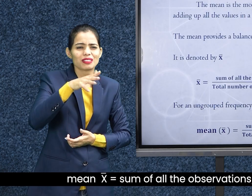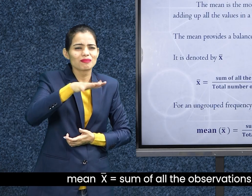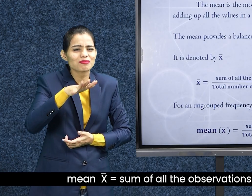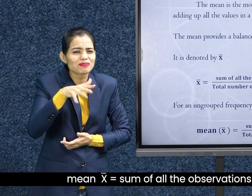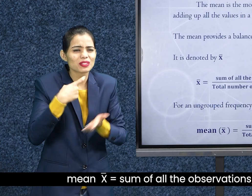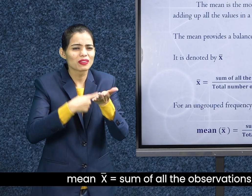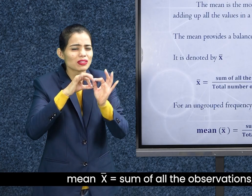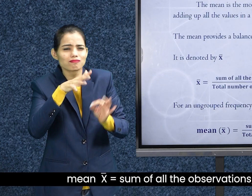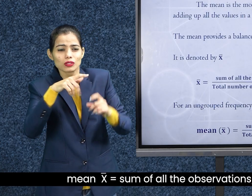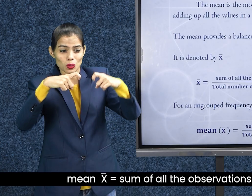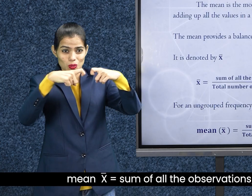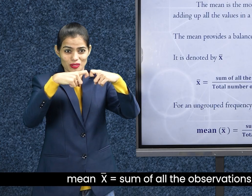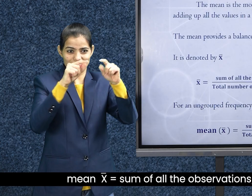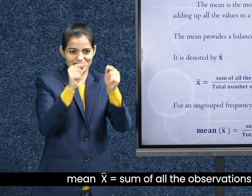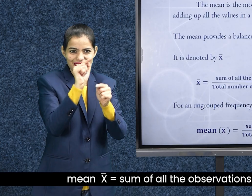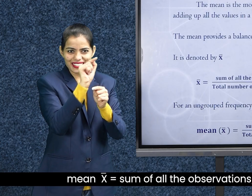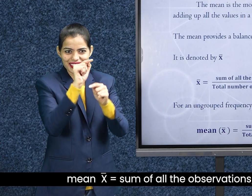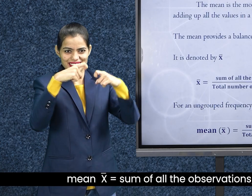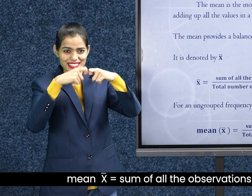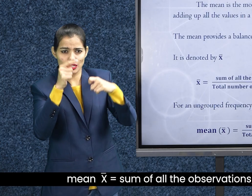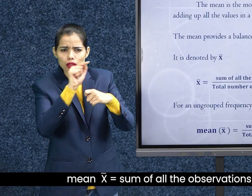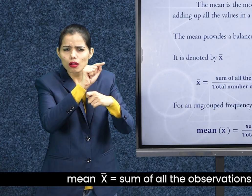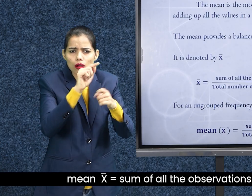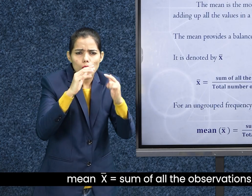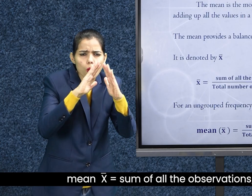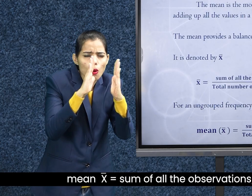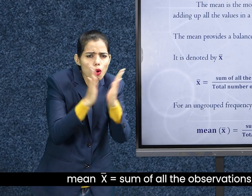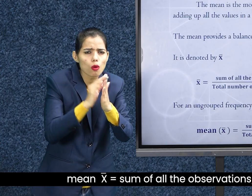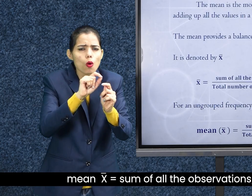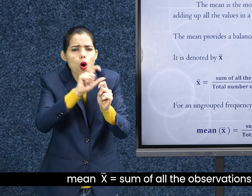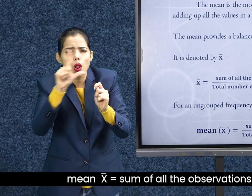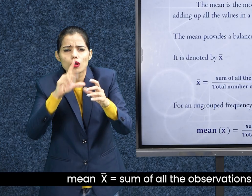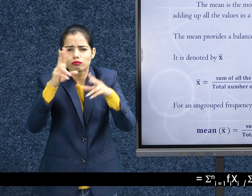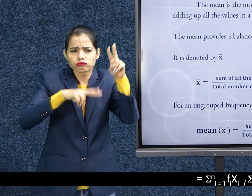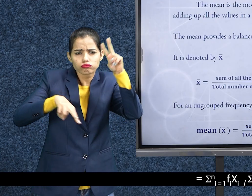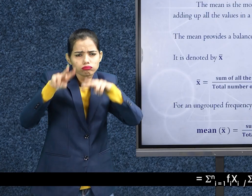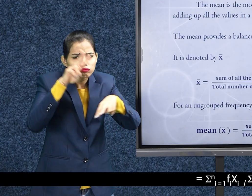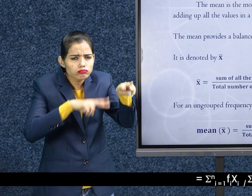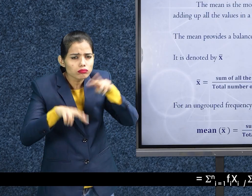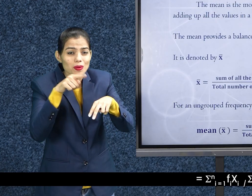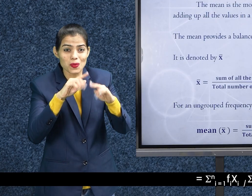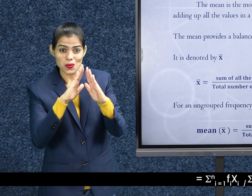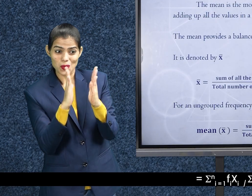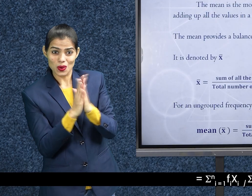Mean of x is equal to sum of all the observations, total number of observations is equal to